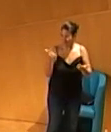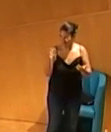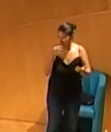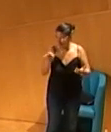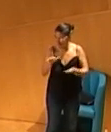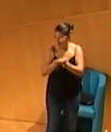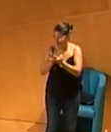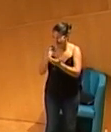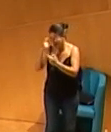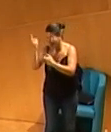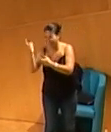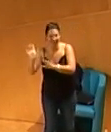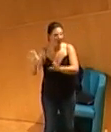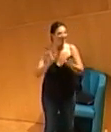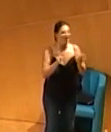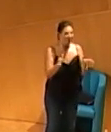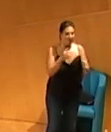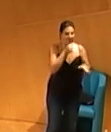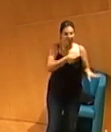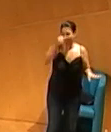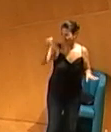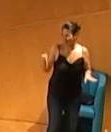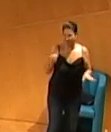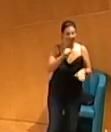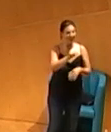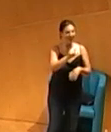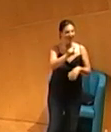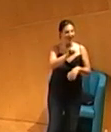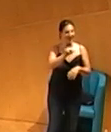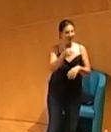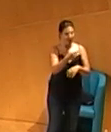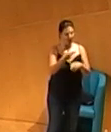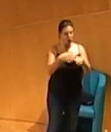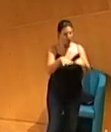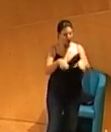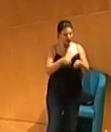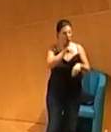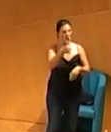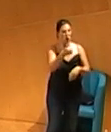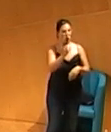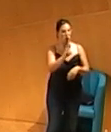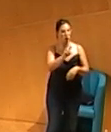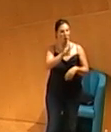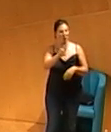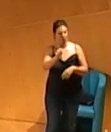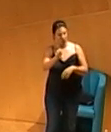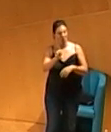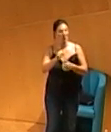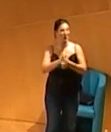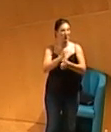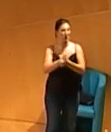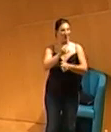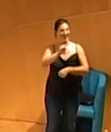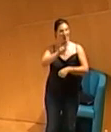De la ville de Toulouse. Je laisse donc le micro à Alain Jouve des éditions RS pour vous faire une présentation de cette séance.